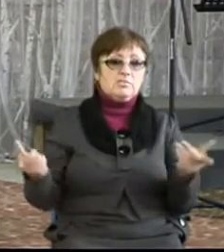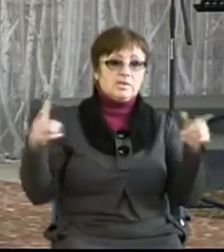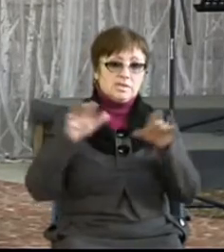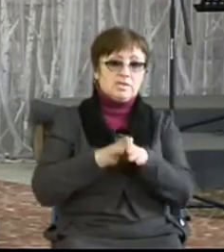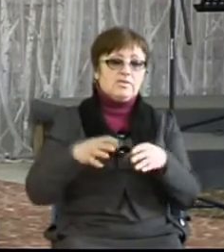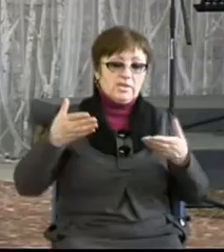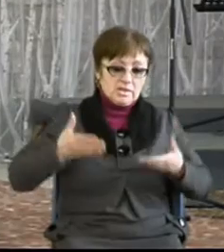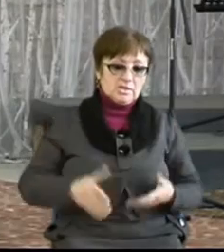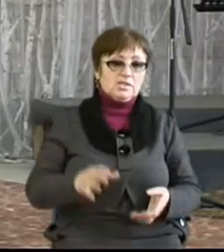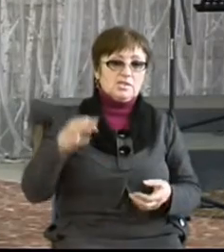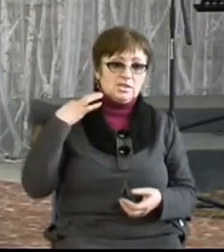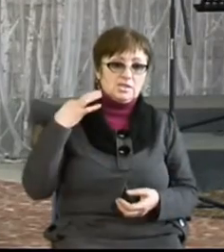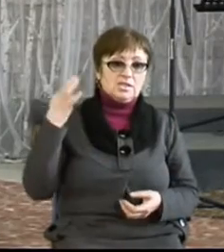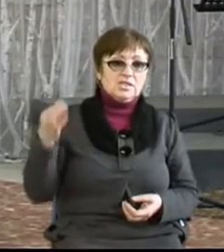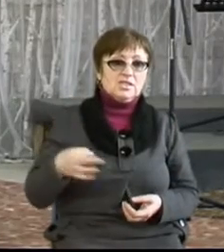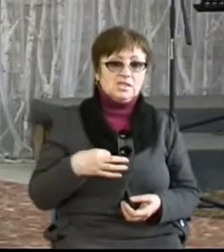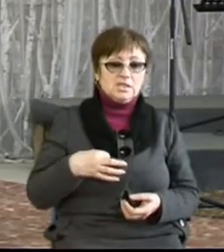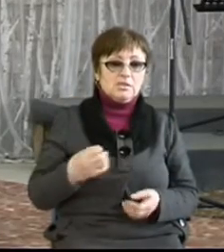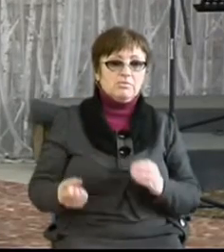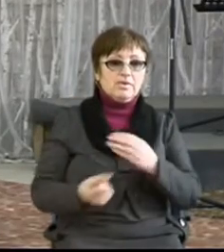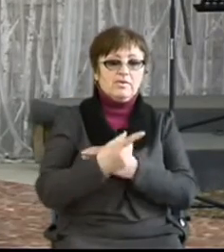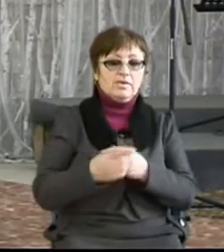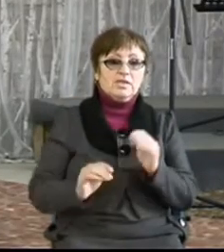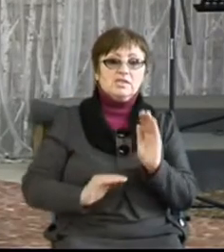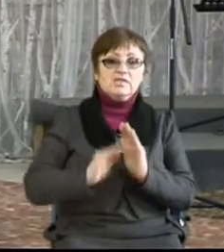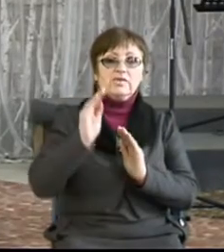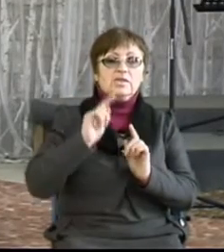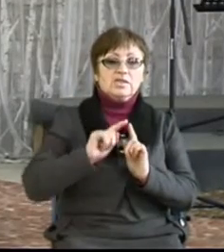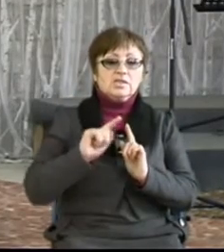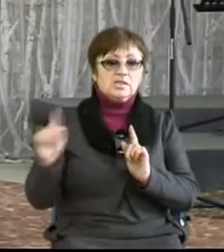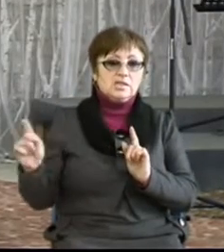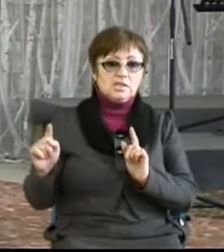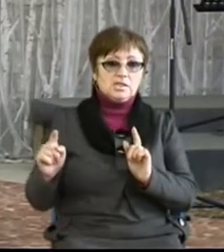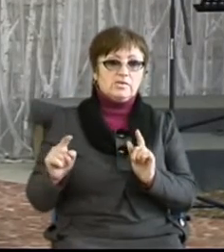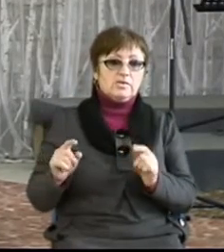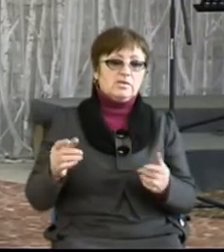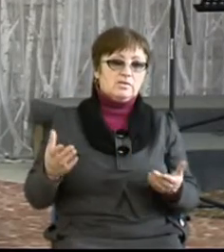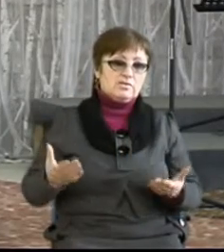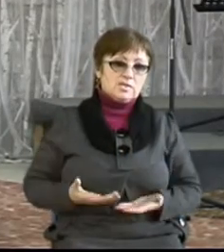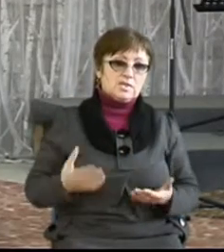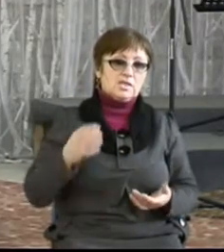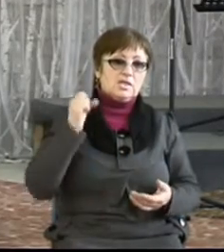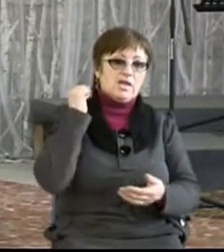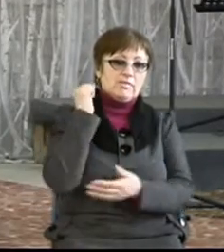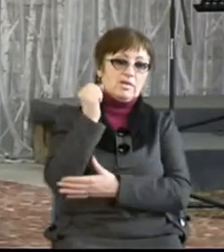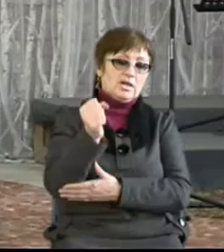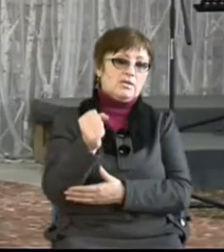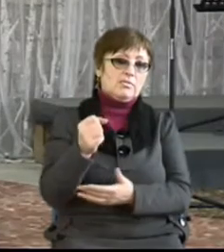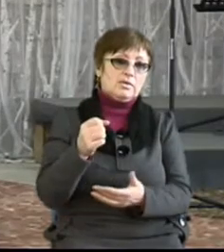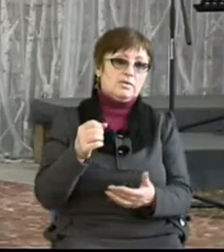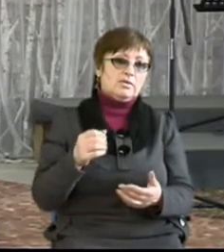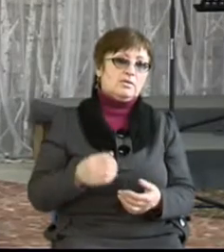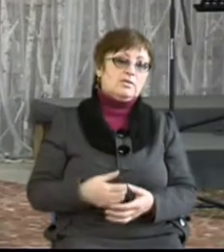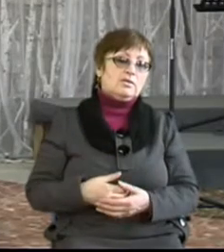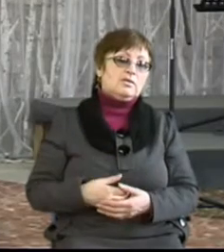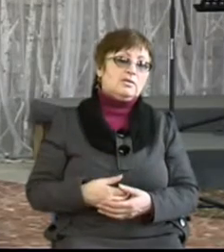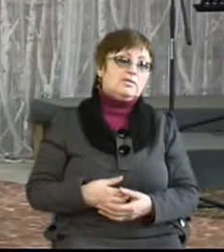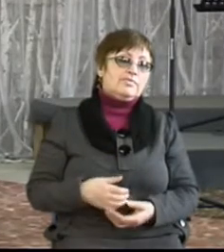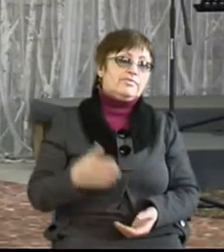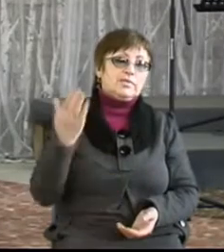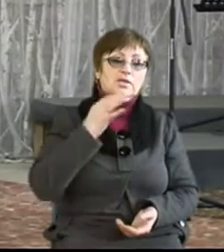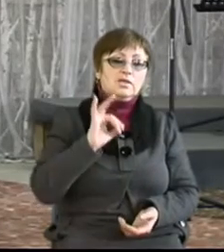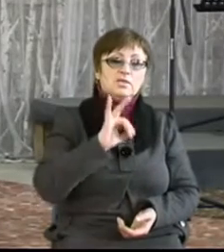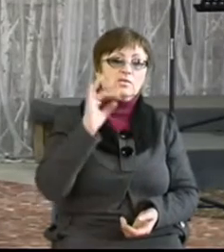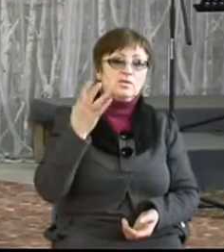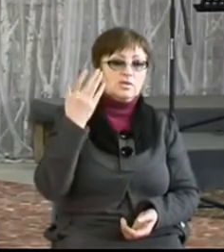рождается Исаак. То есть проявление сверхъестественного происходит в жизни Авраама. И другое, мы читаем также историю,